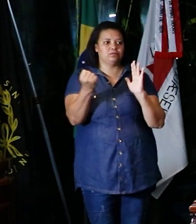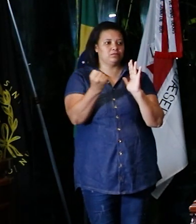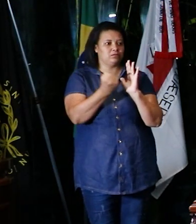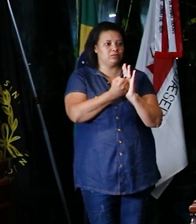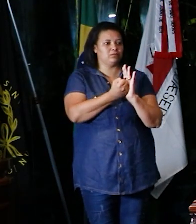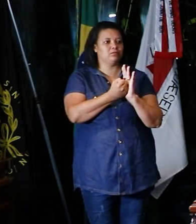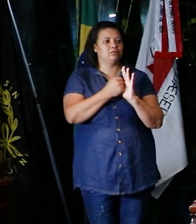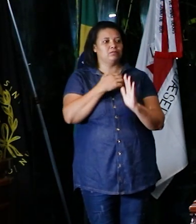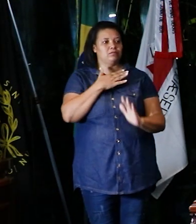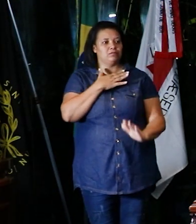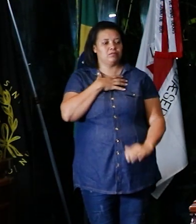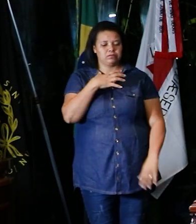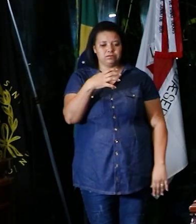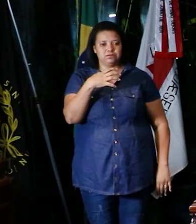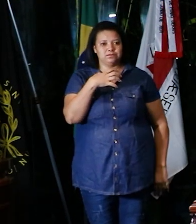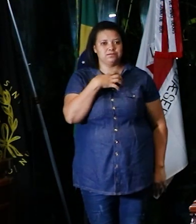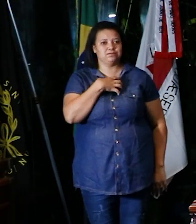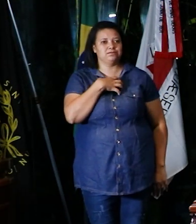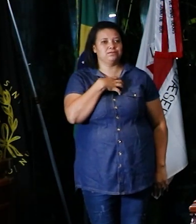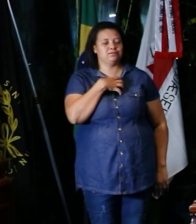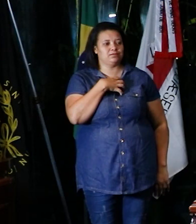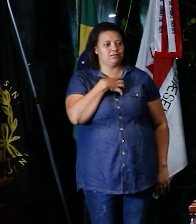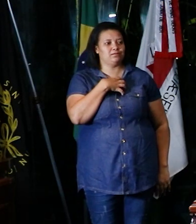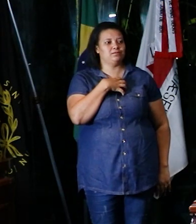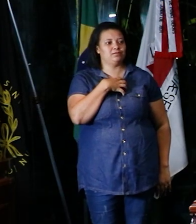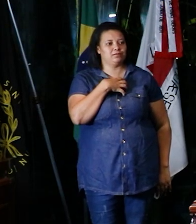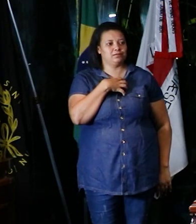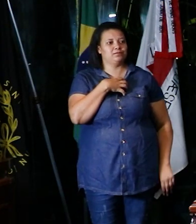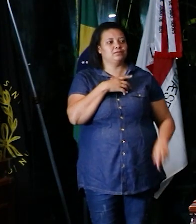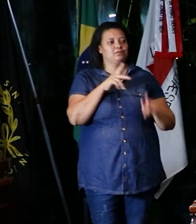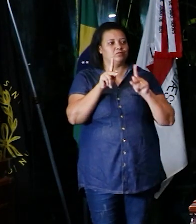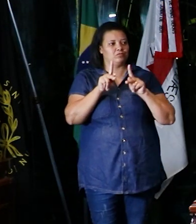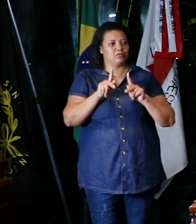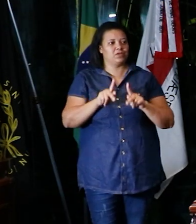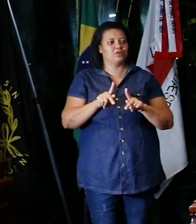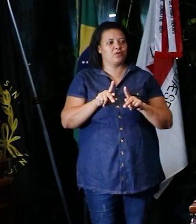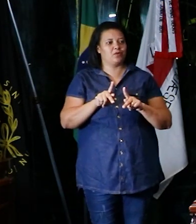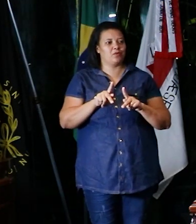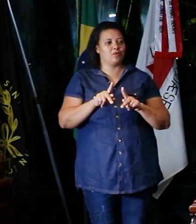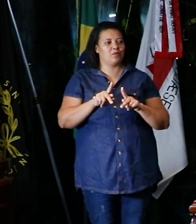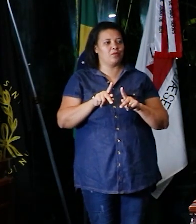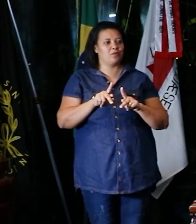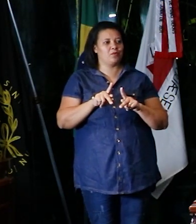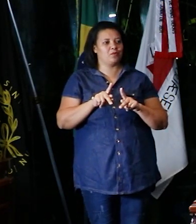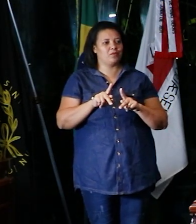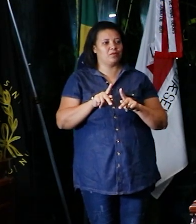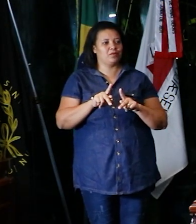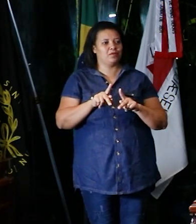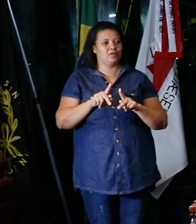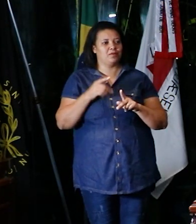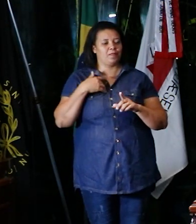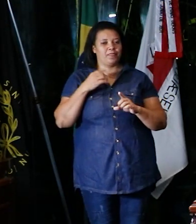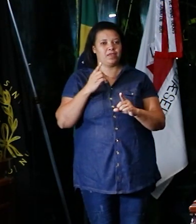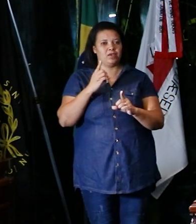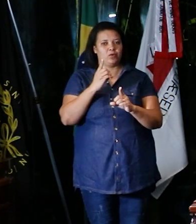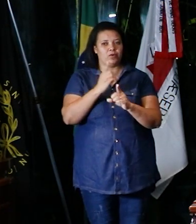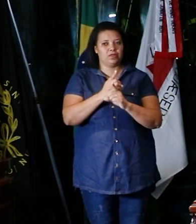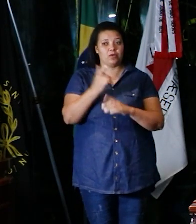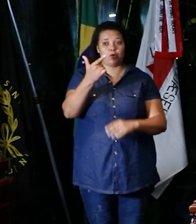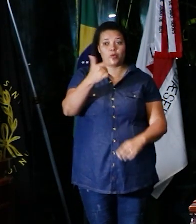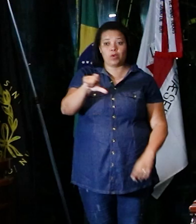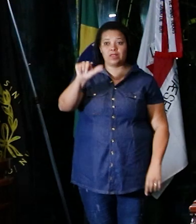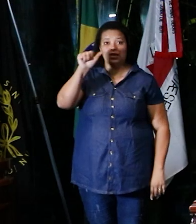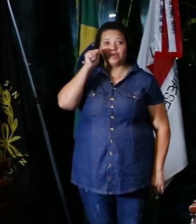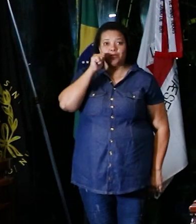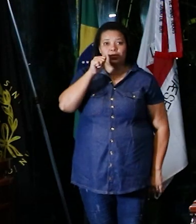em meu caráter de cidadão. Que maravilha. E eu encontrei também uma outra mulher